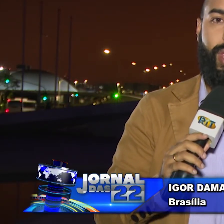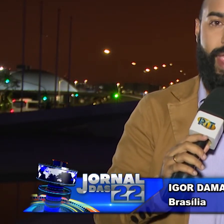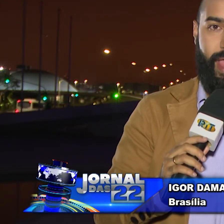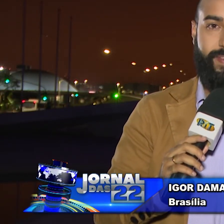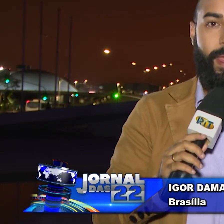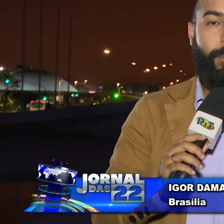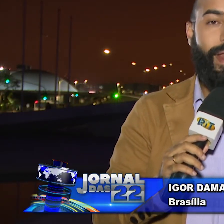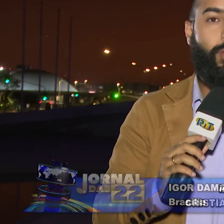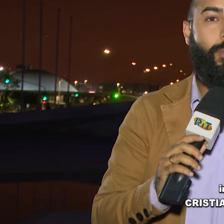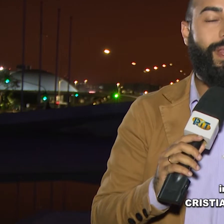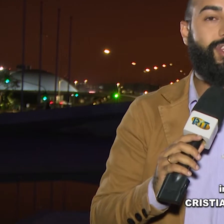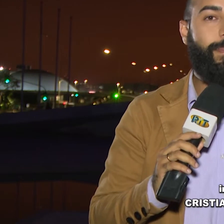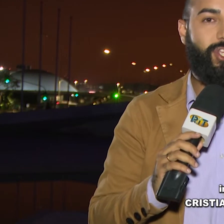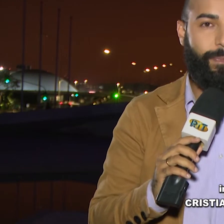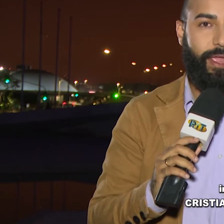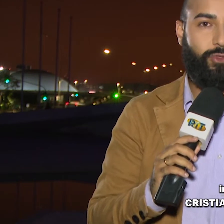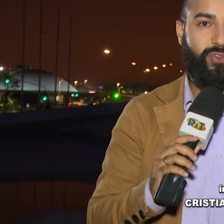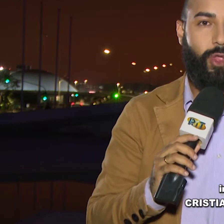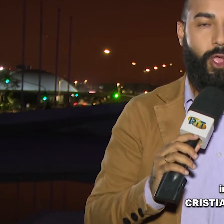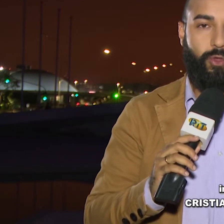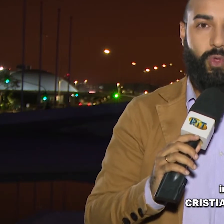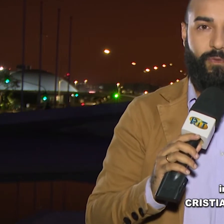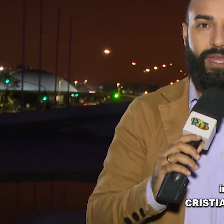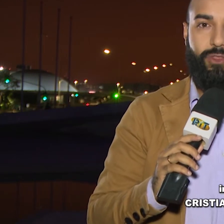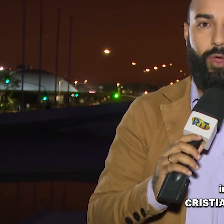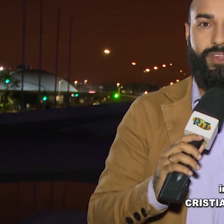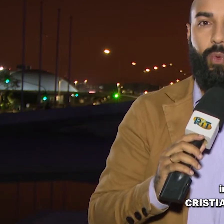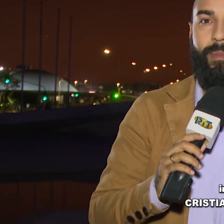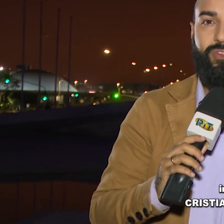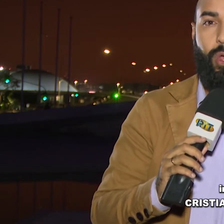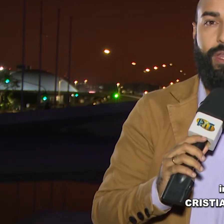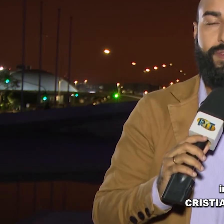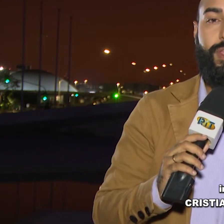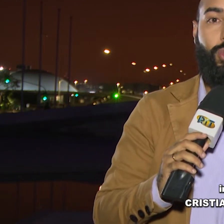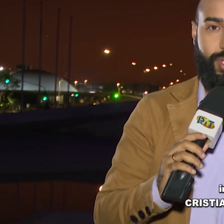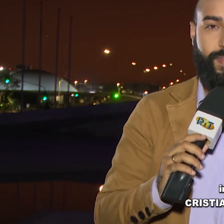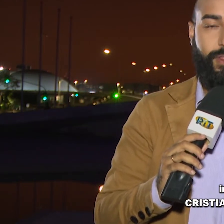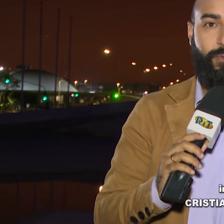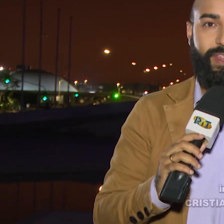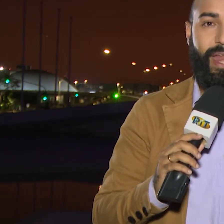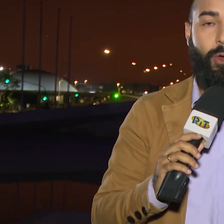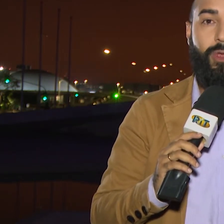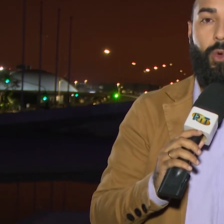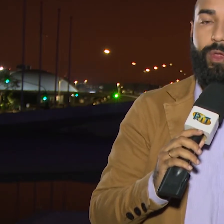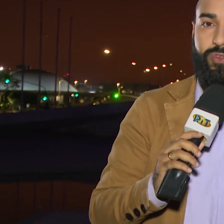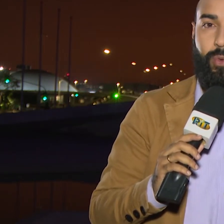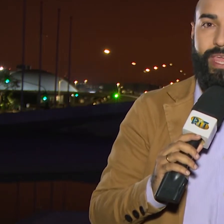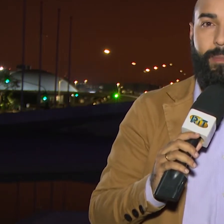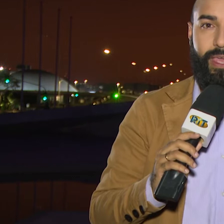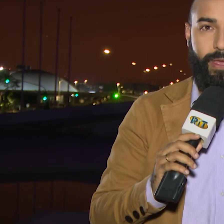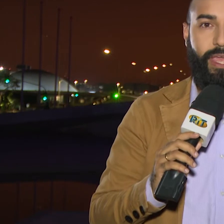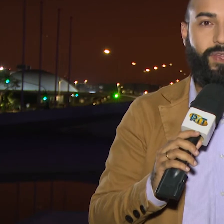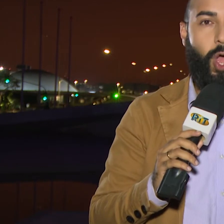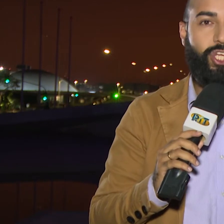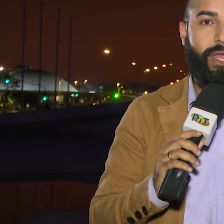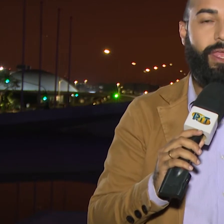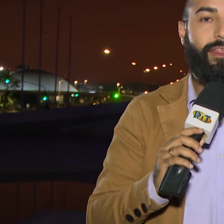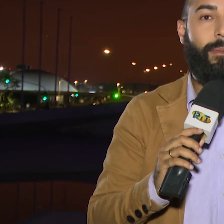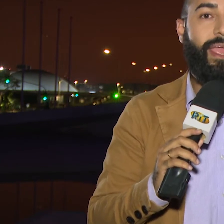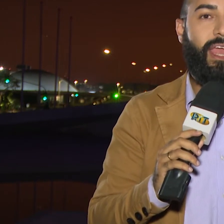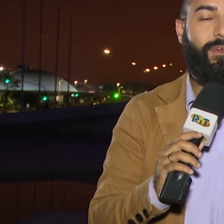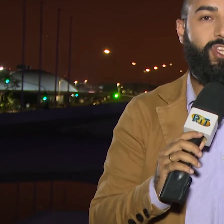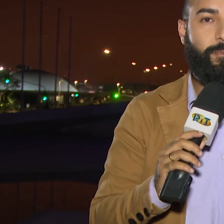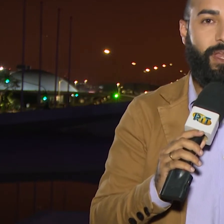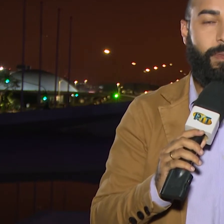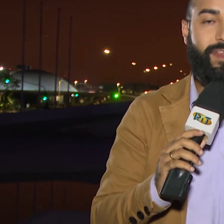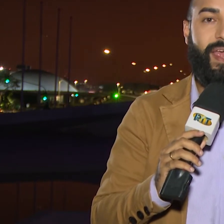100 milhões de reais para compra de mantimentos os governadores do Amazonas e do Distrito Federal Wilson Lima ibaneis